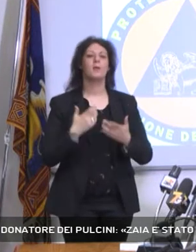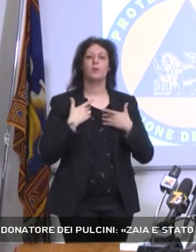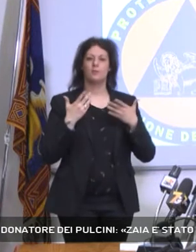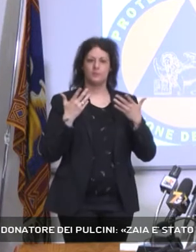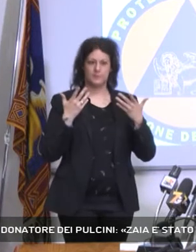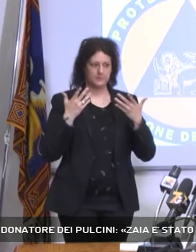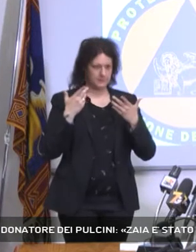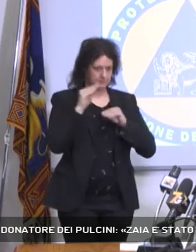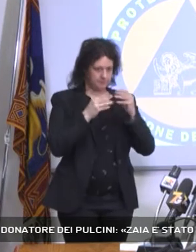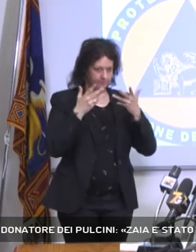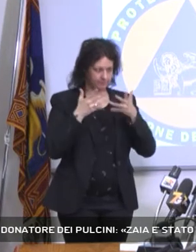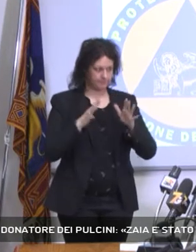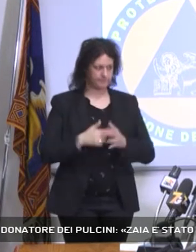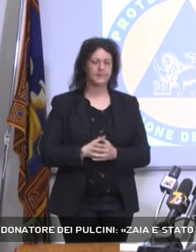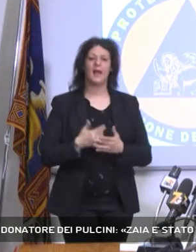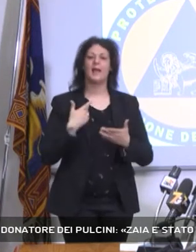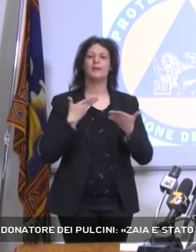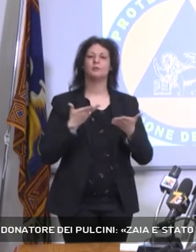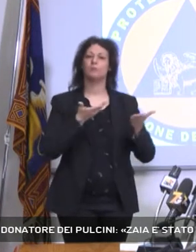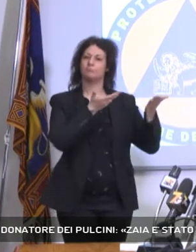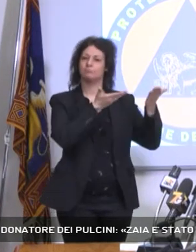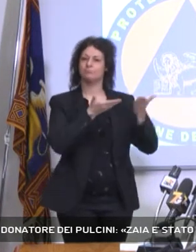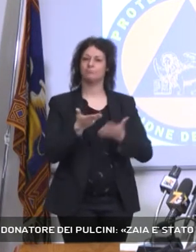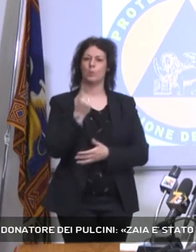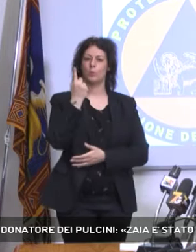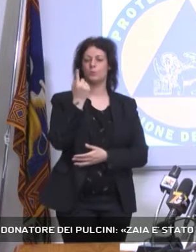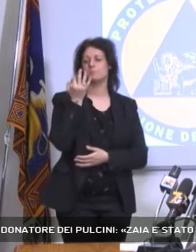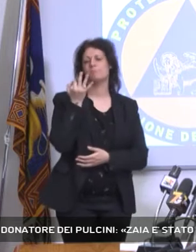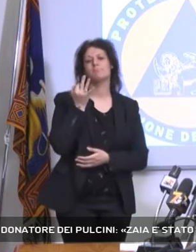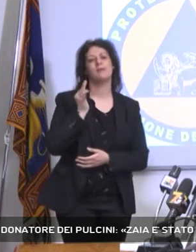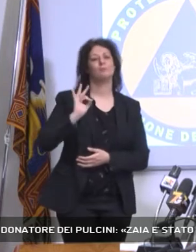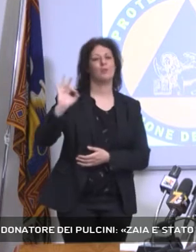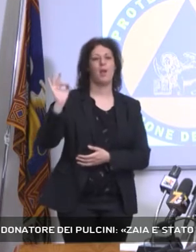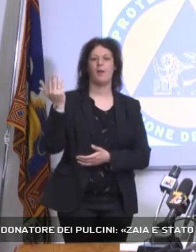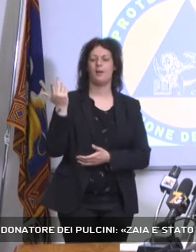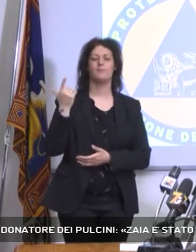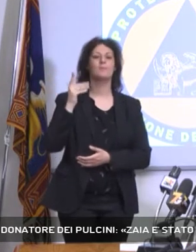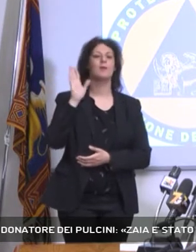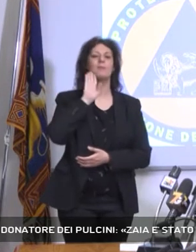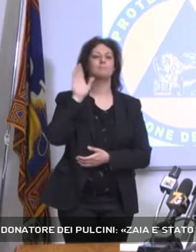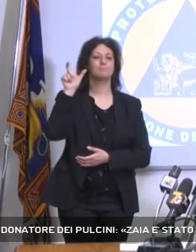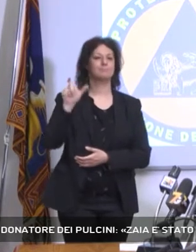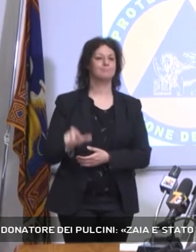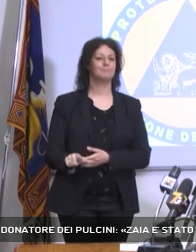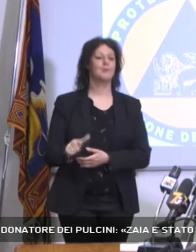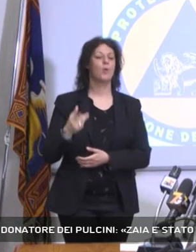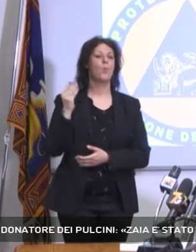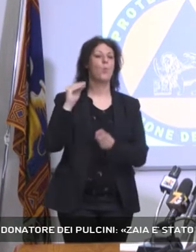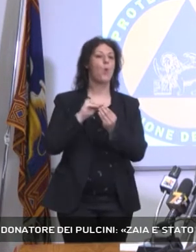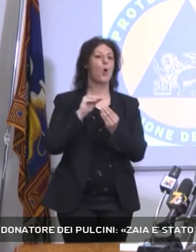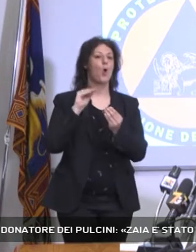due minuti di un oratore speciale l'uomo degli over damiano vieni vieni qua